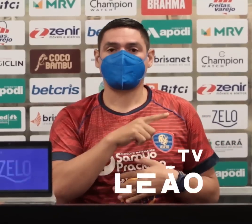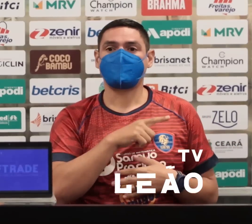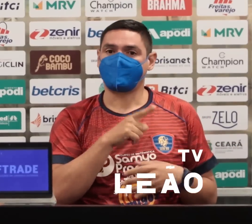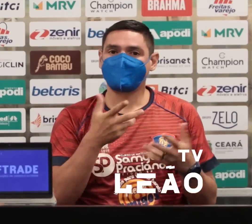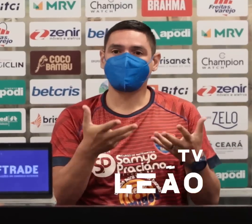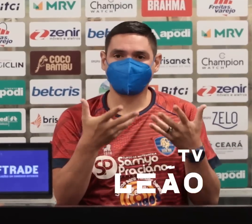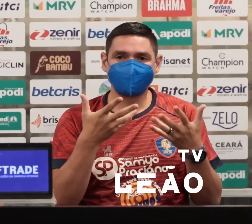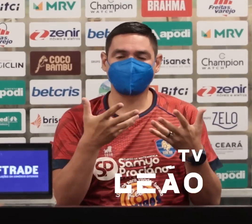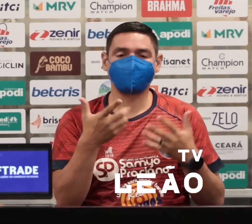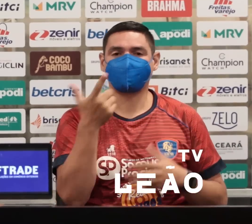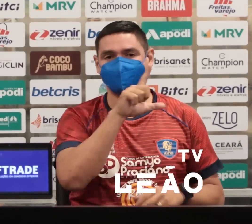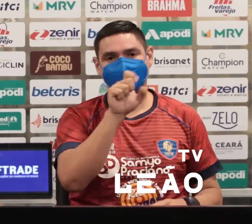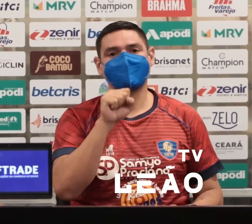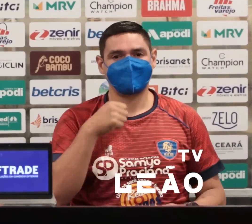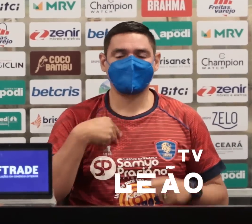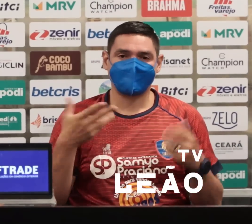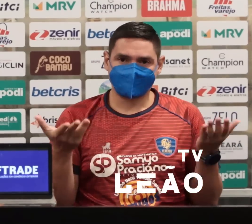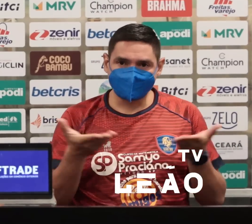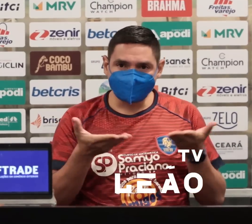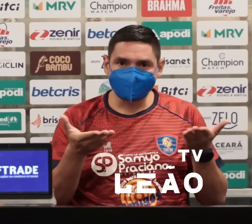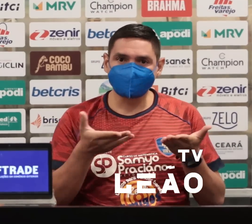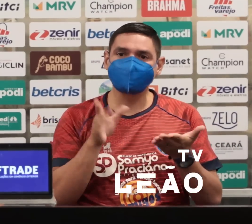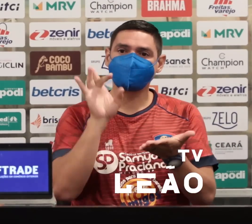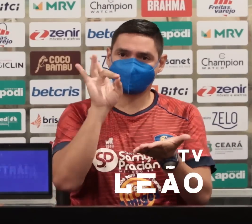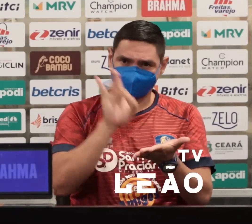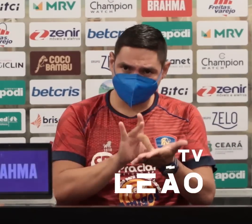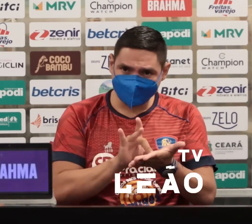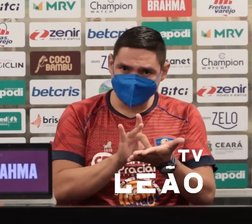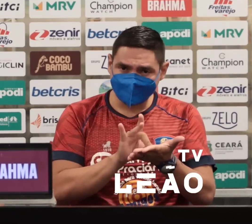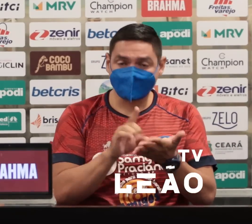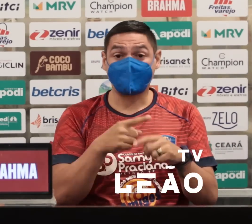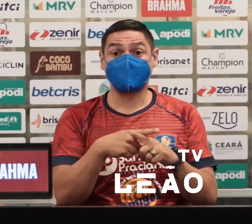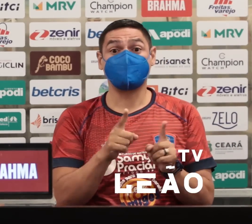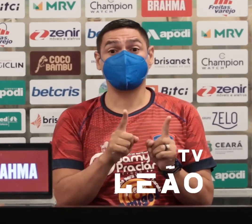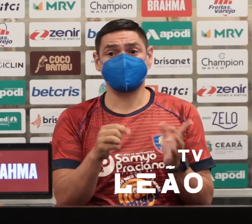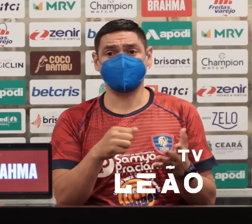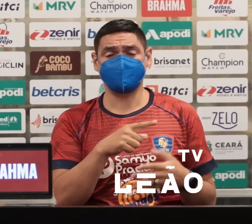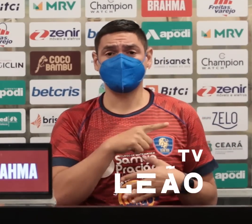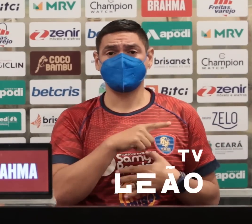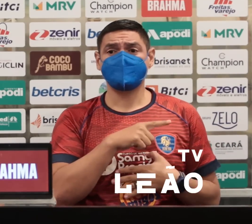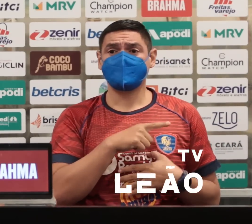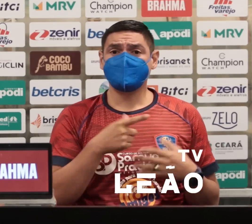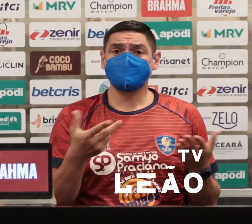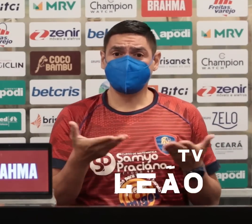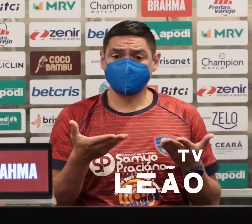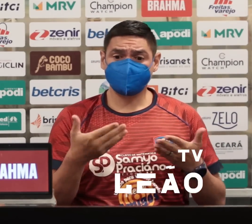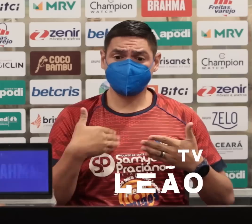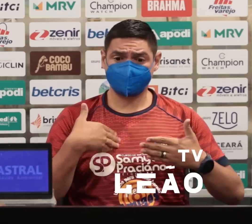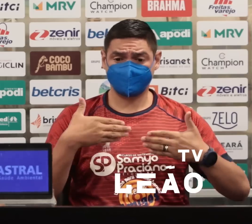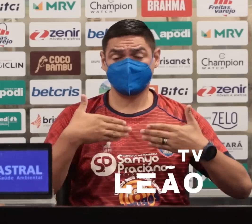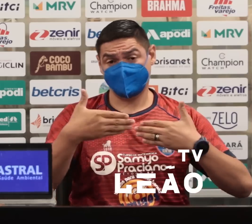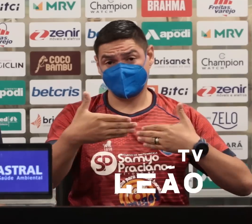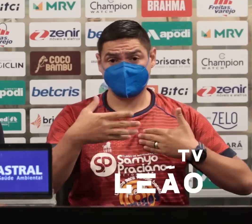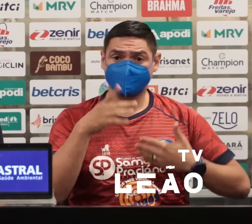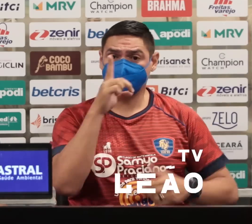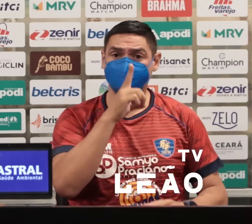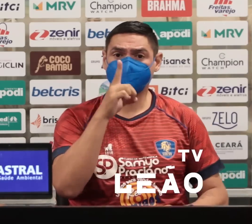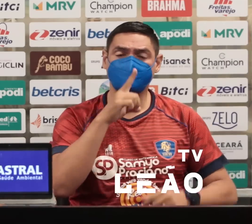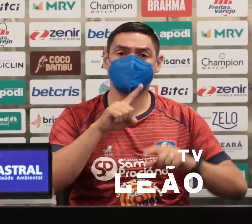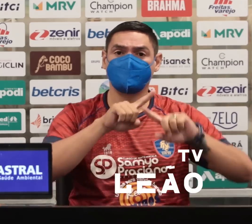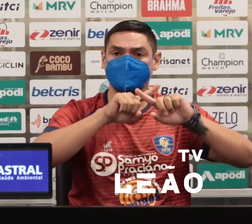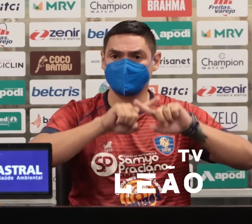hoje, é verdade. Más allá de eso, estamos con un partido para frente y